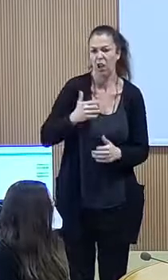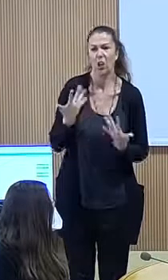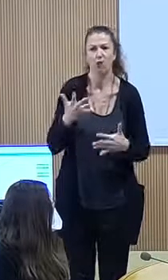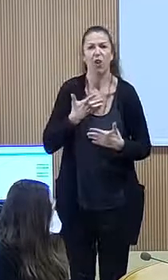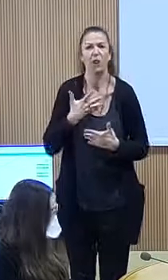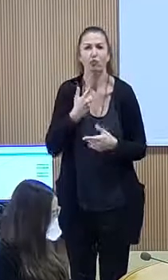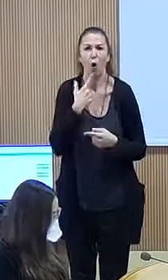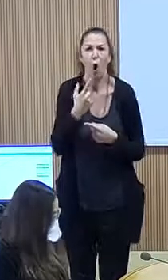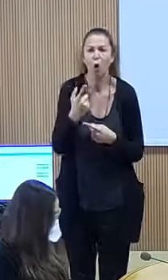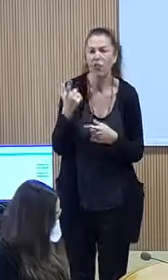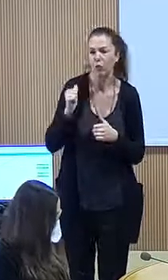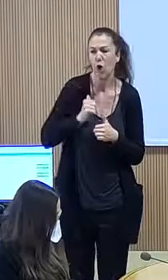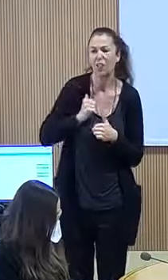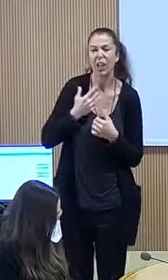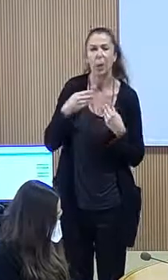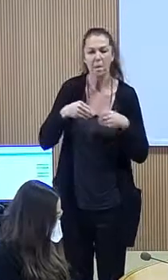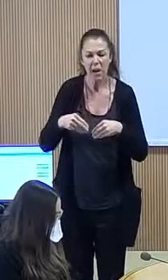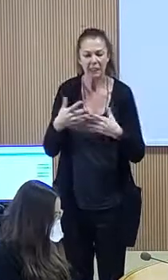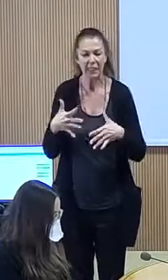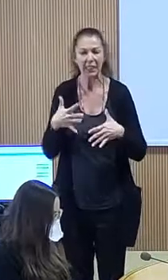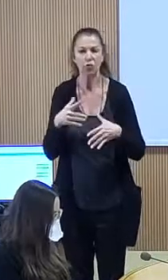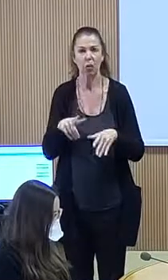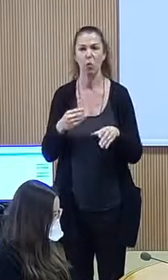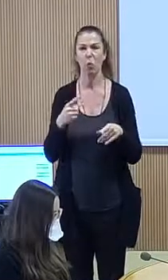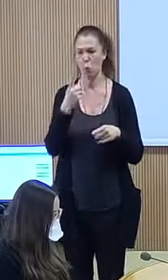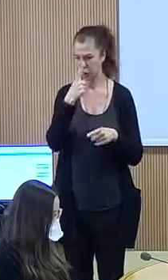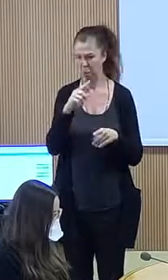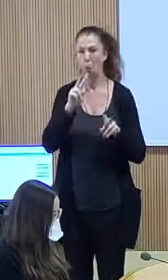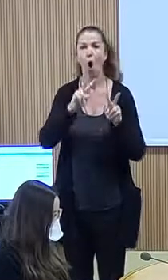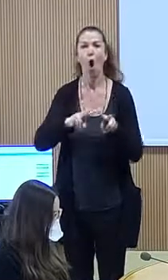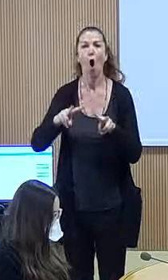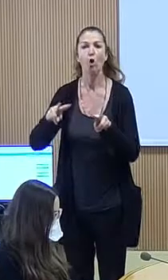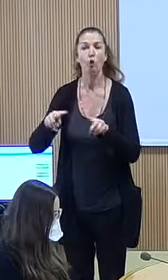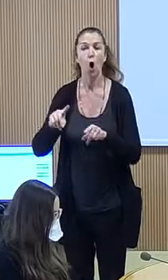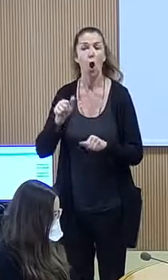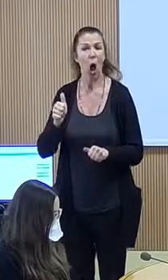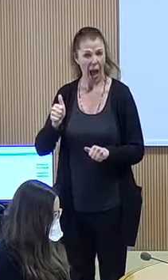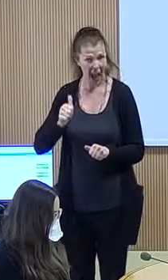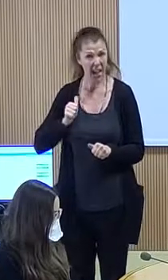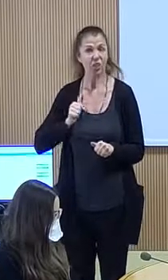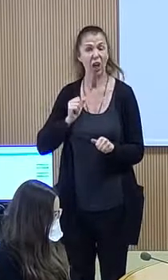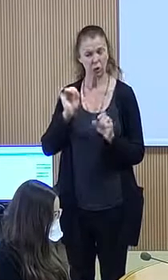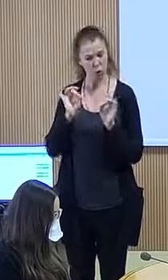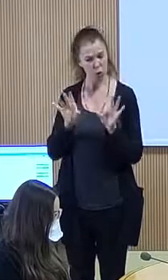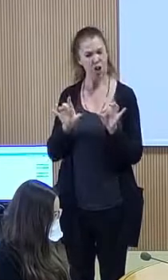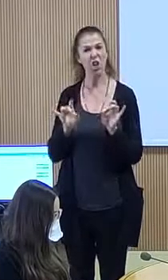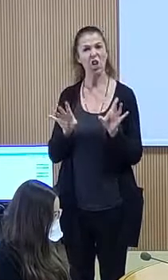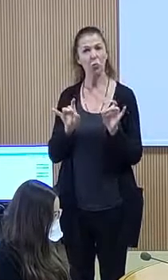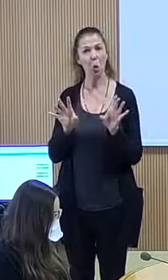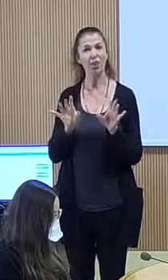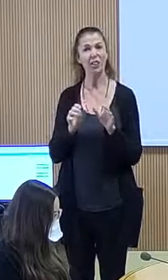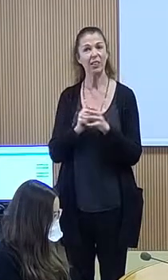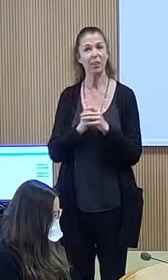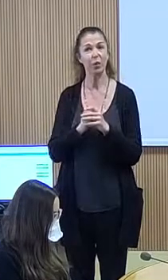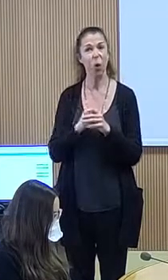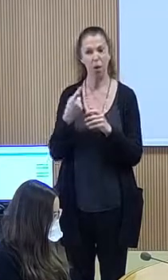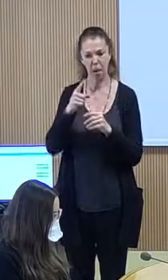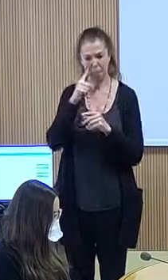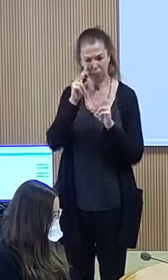già presente per fare questa tipologia di controlli e anche loro sono a disposizione per per effettuarli